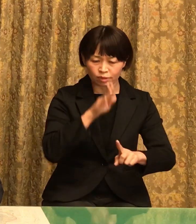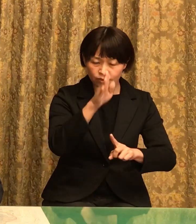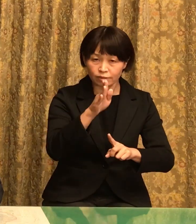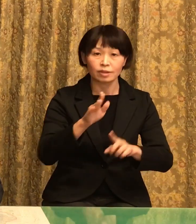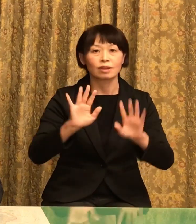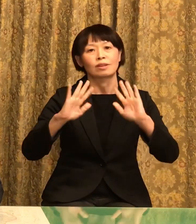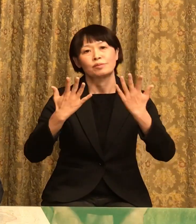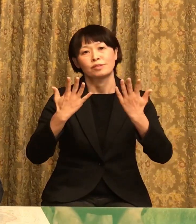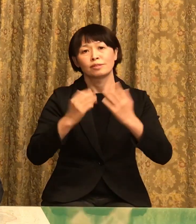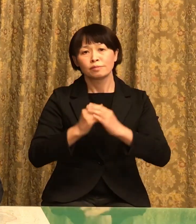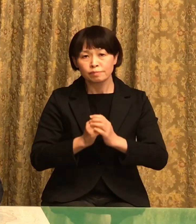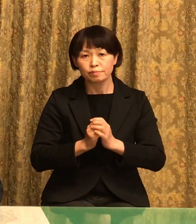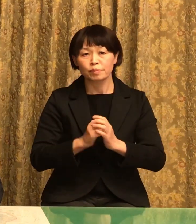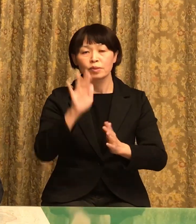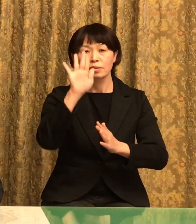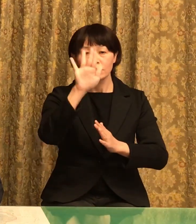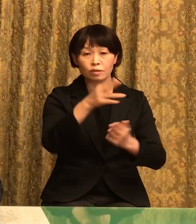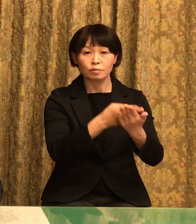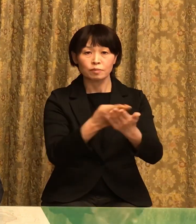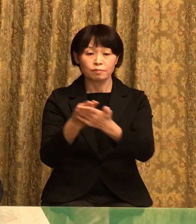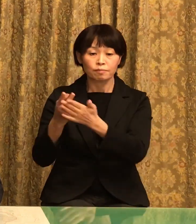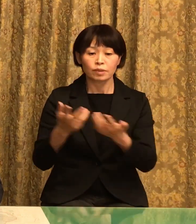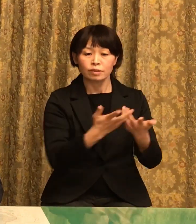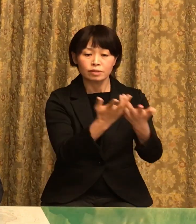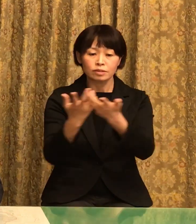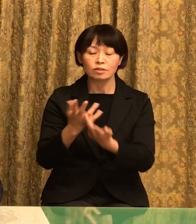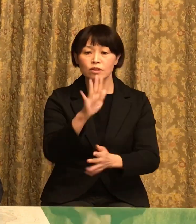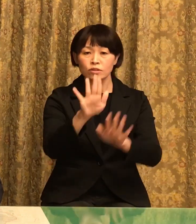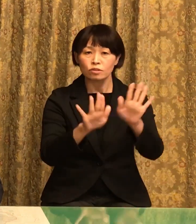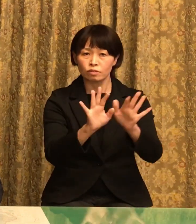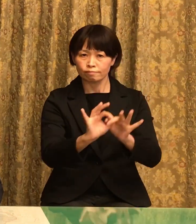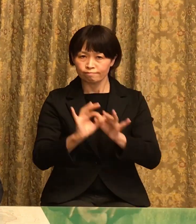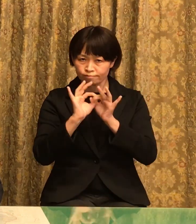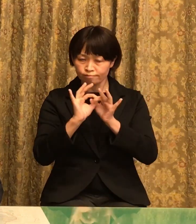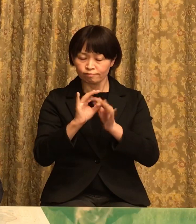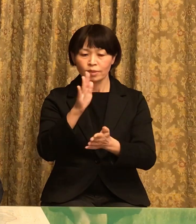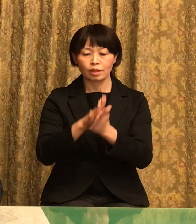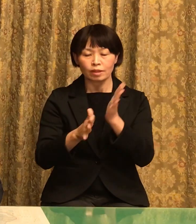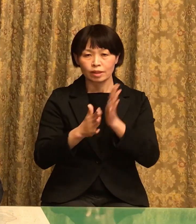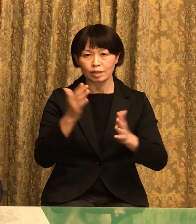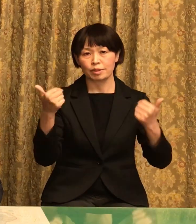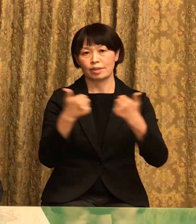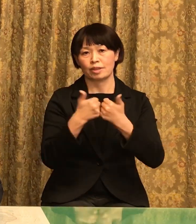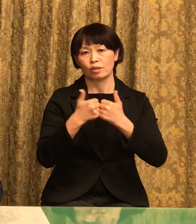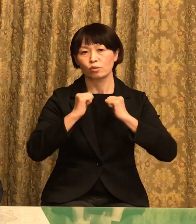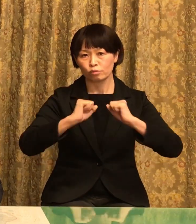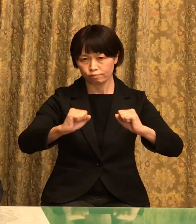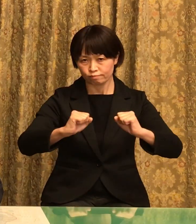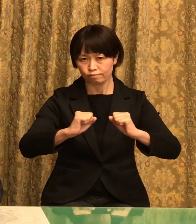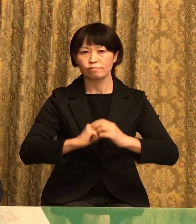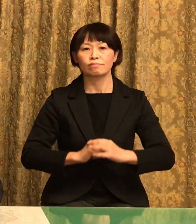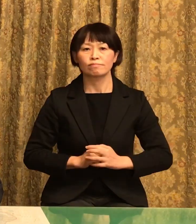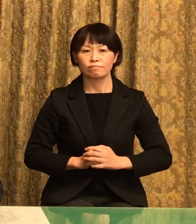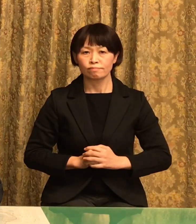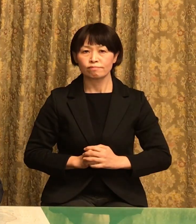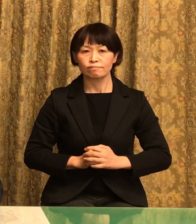行わず、その後の病床の逼迫状況等を踏まえて改めて検討することにします